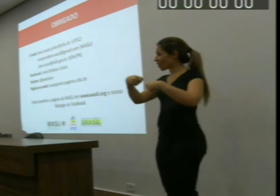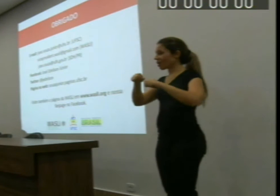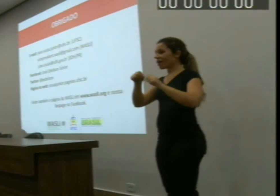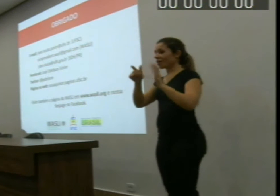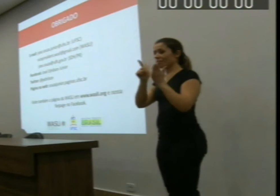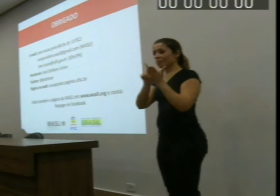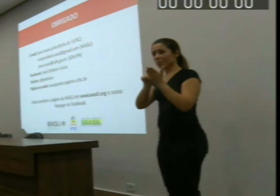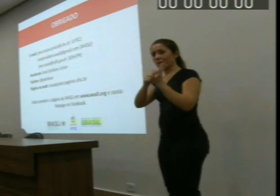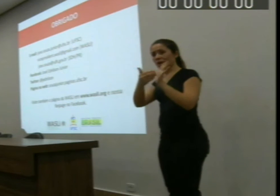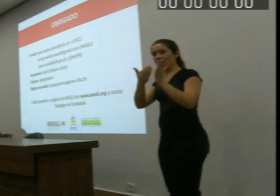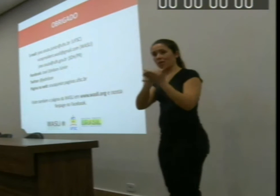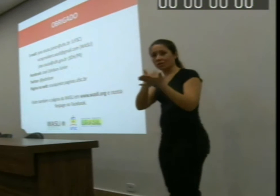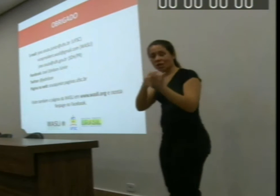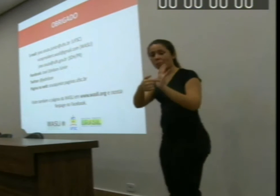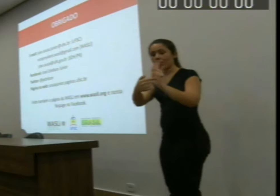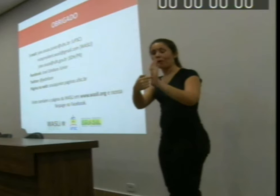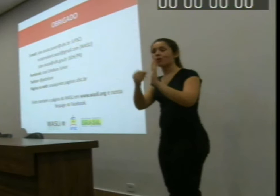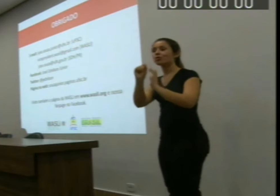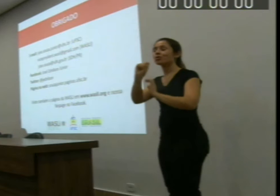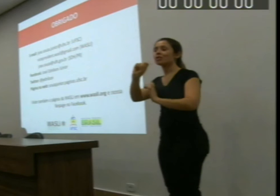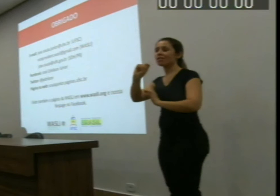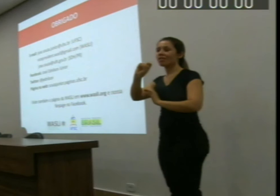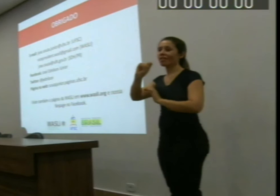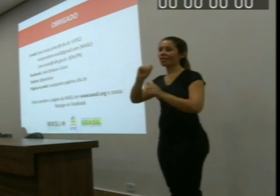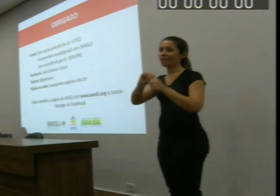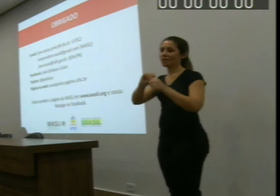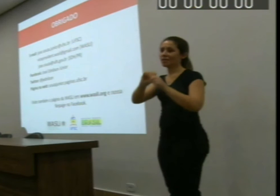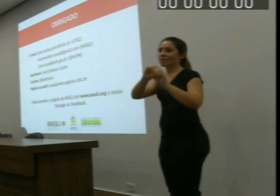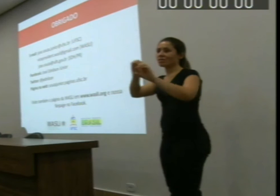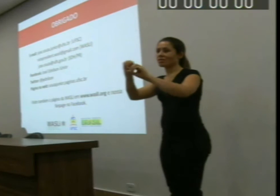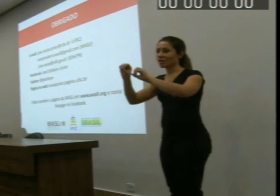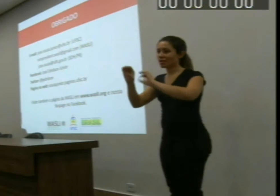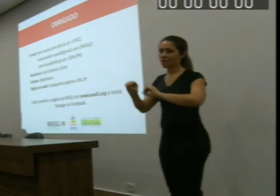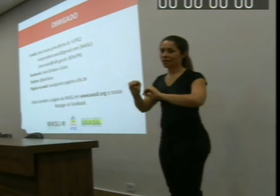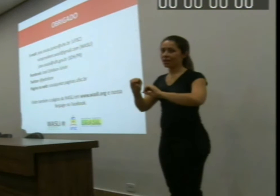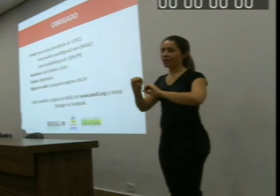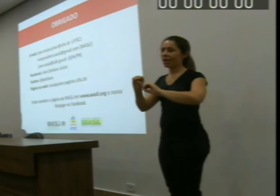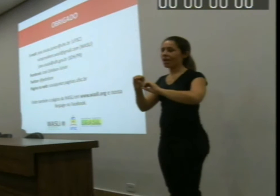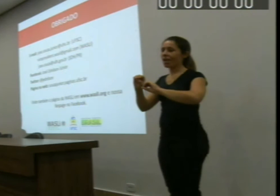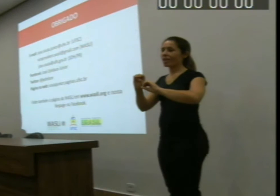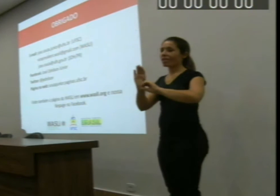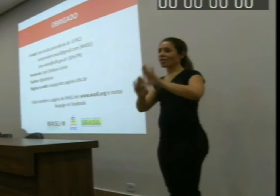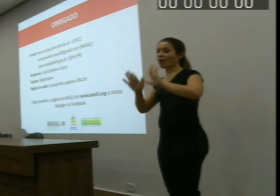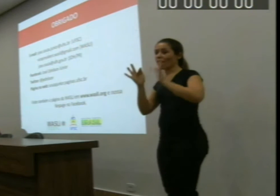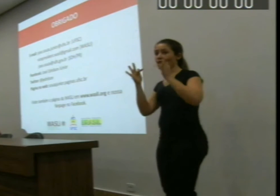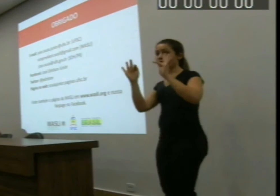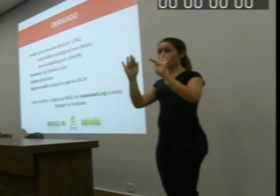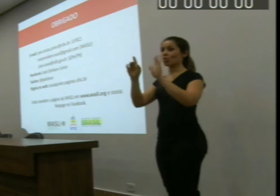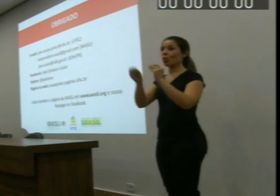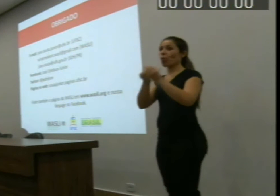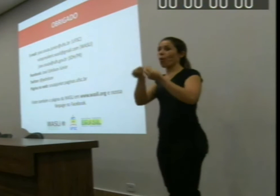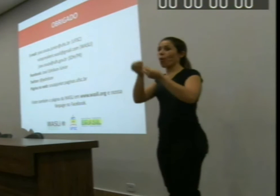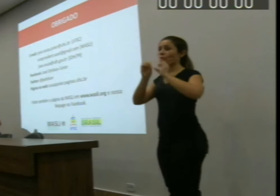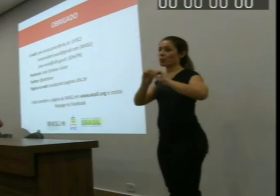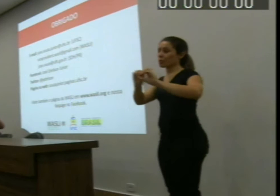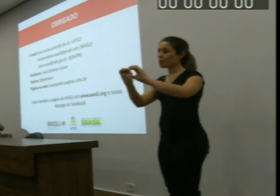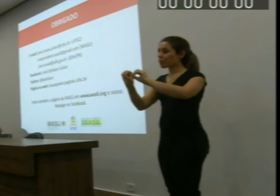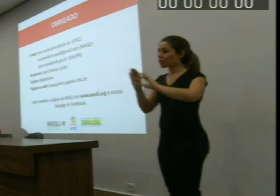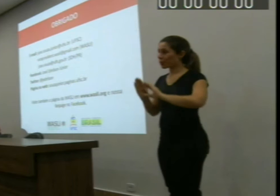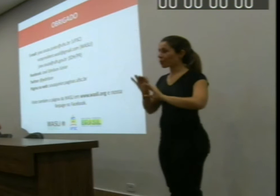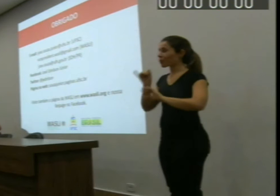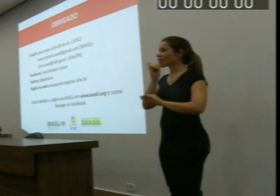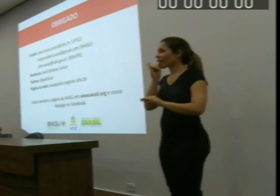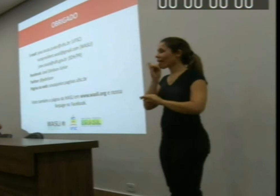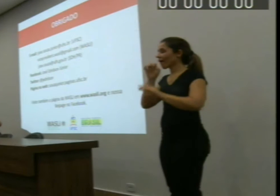metodologias são determinados às vezes até filosofias educacionais em certos sistemas que nem nesse por exemplo determinado sistema que